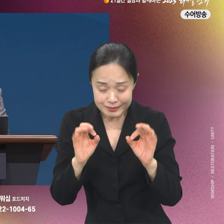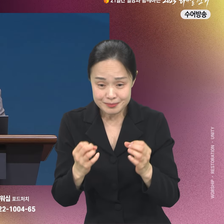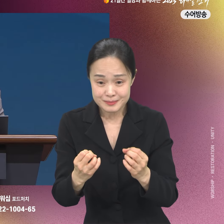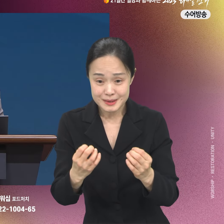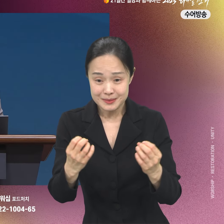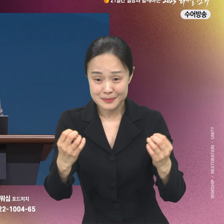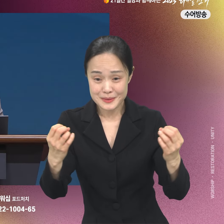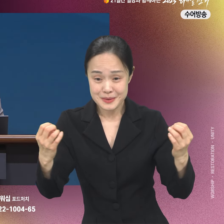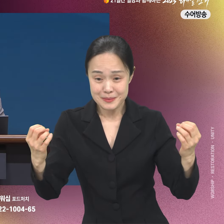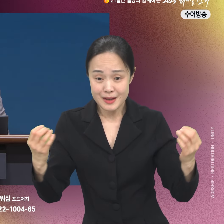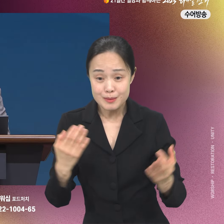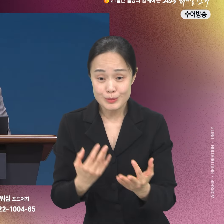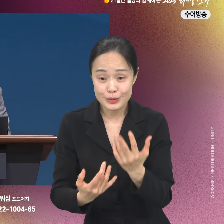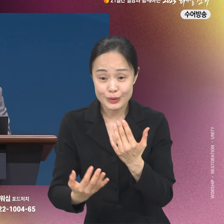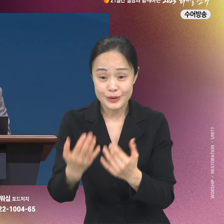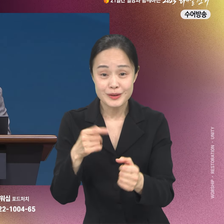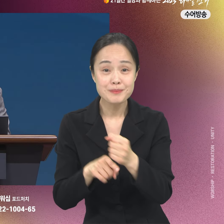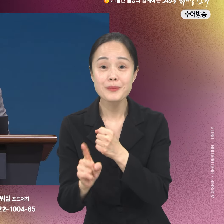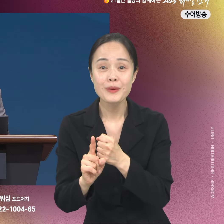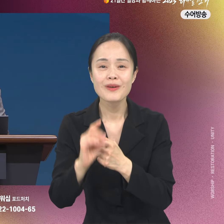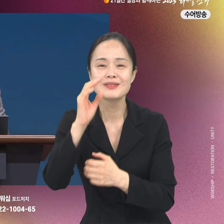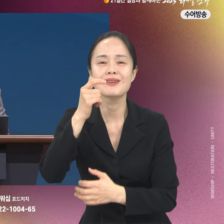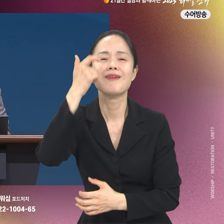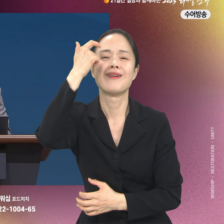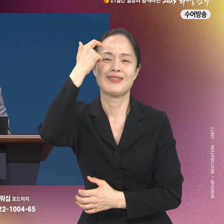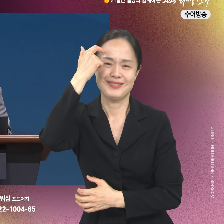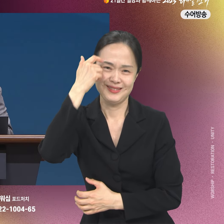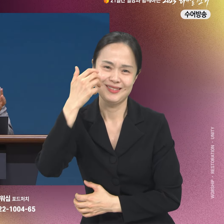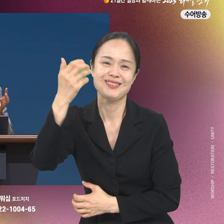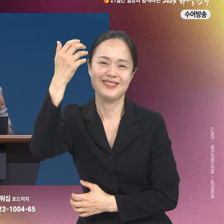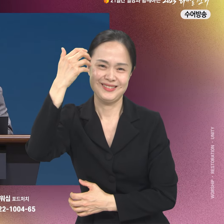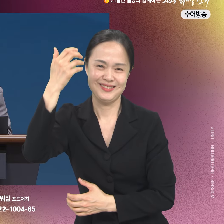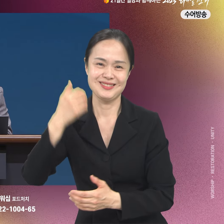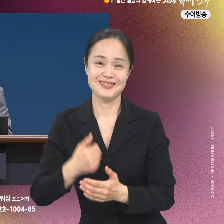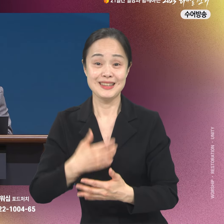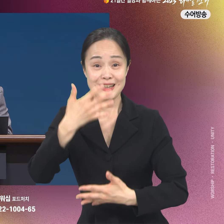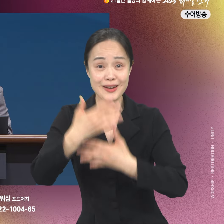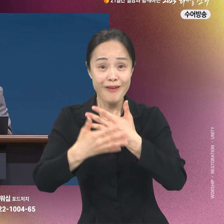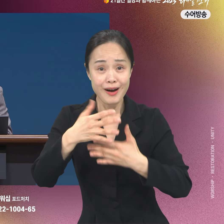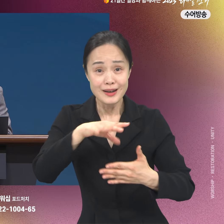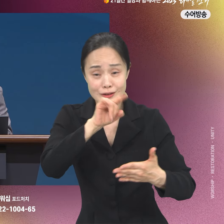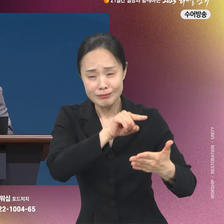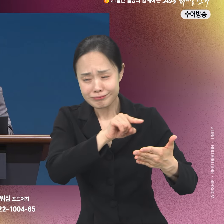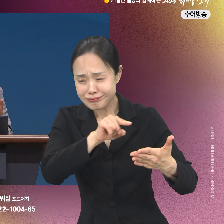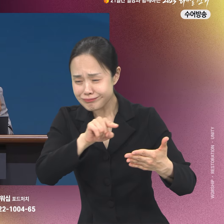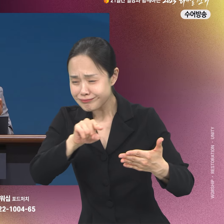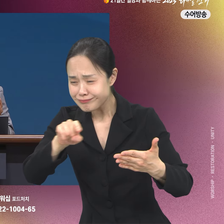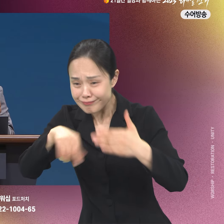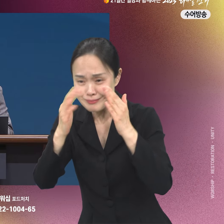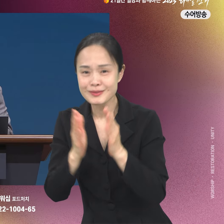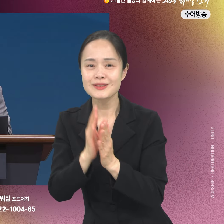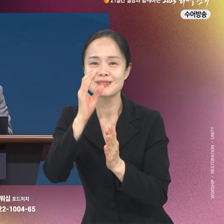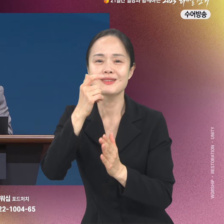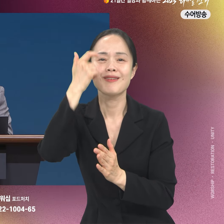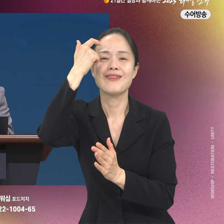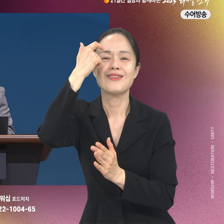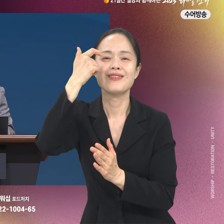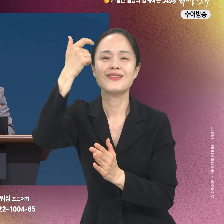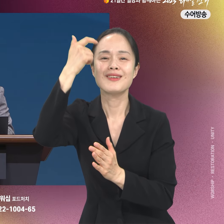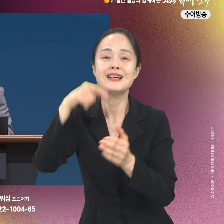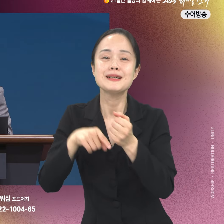의미를 계속 부여하고 싶었던 거예요. 네. 그리고 영화